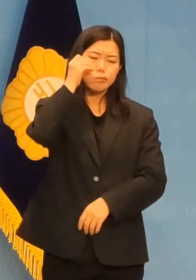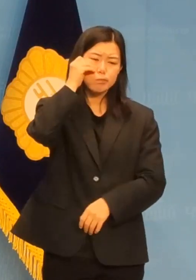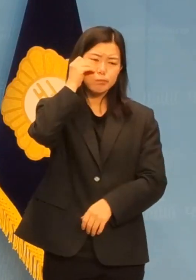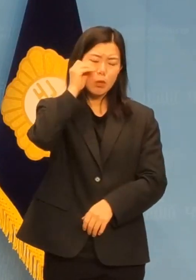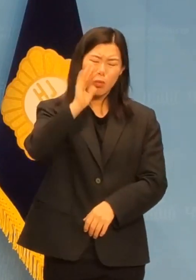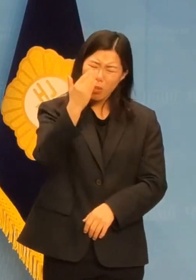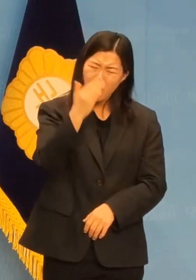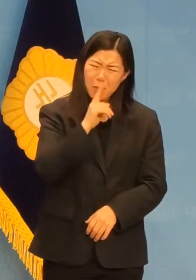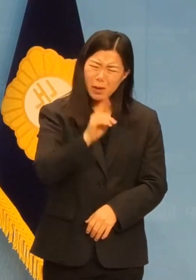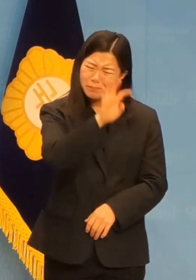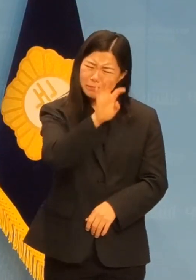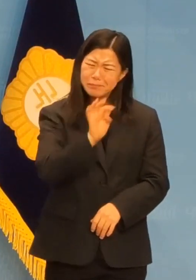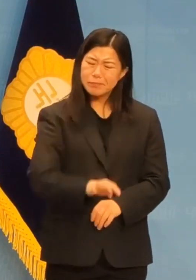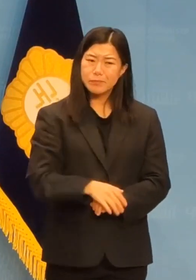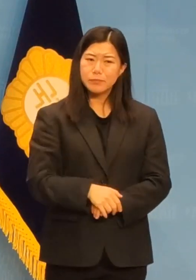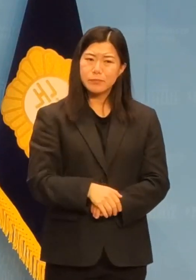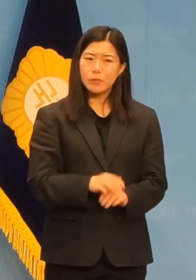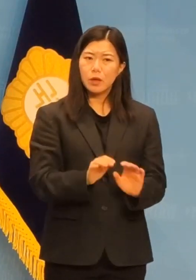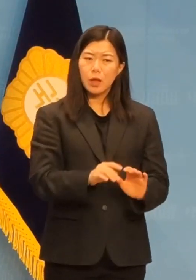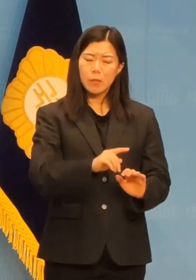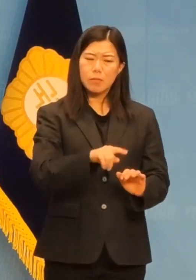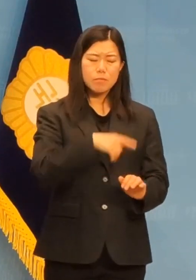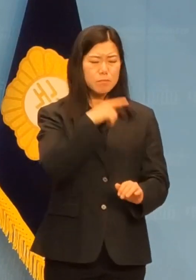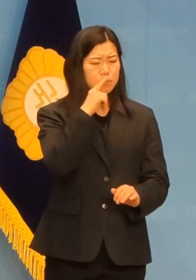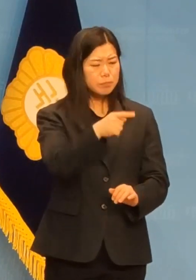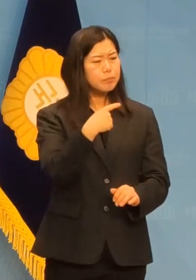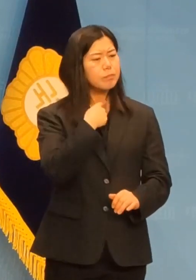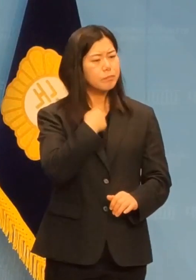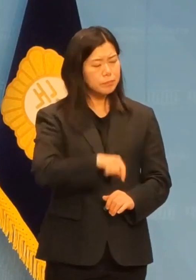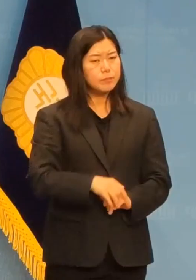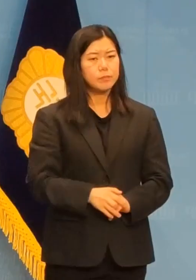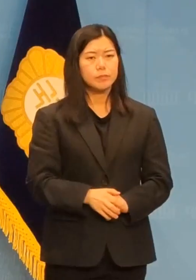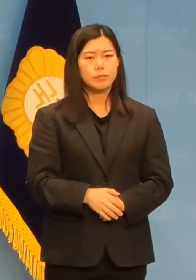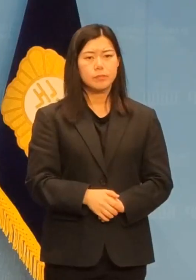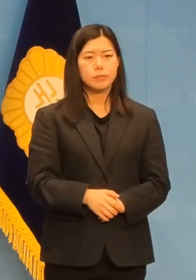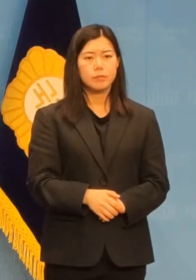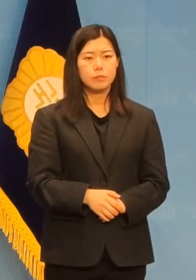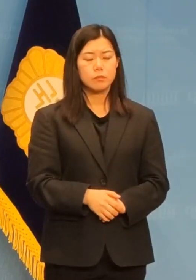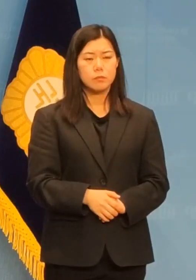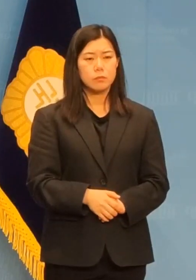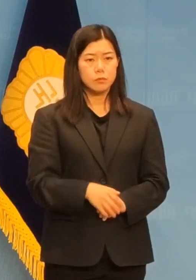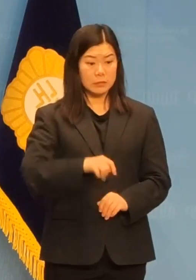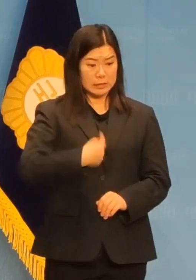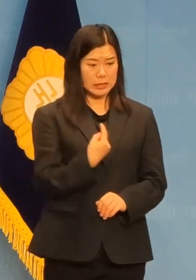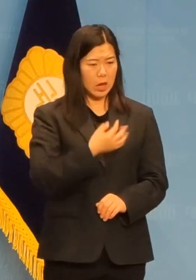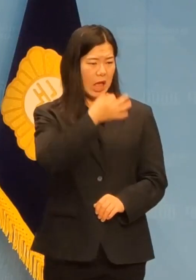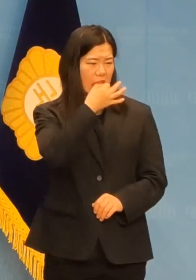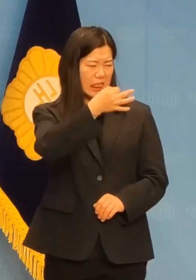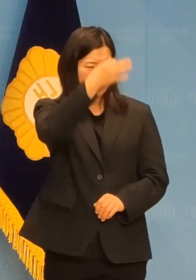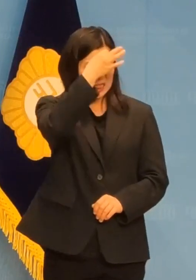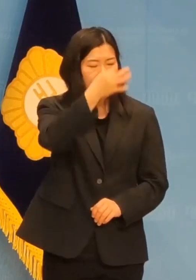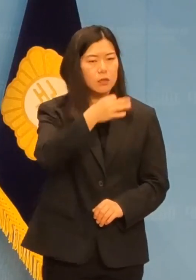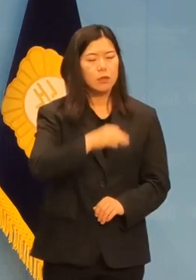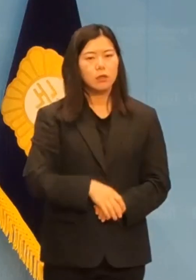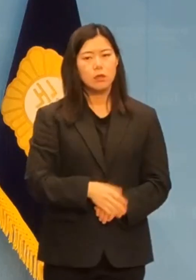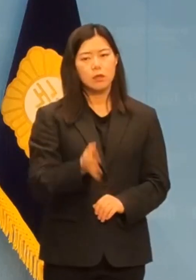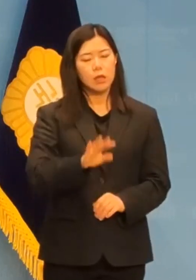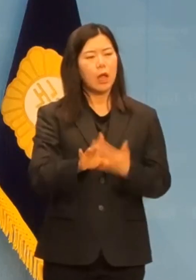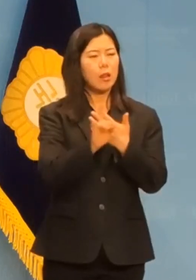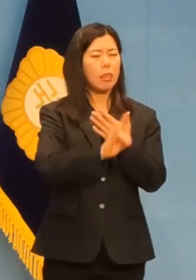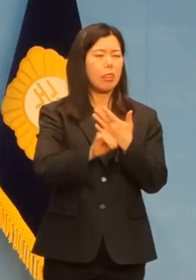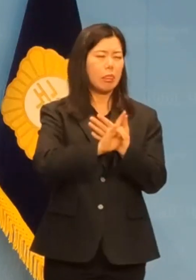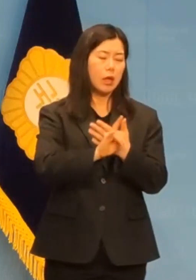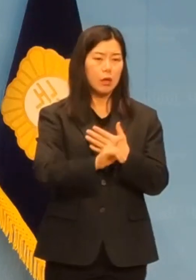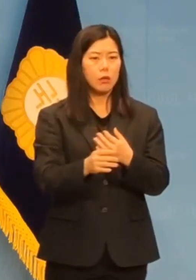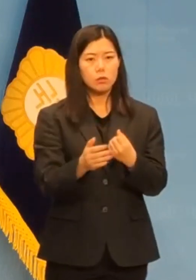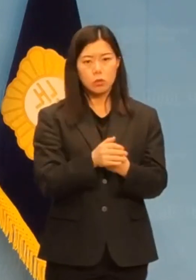말인가? 하며 일침을 가한 바 있습니다. 자신들이 초래한 파행을 핑계로